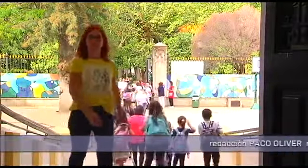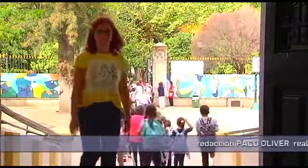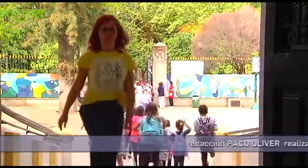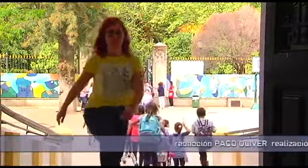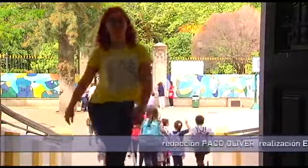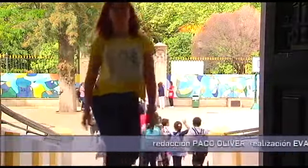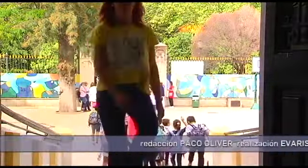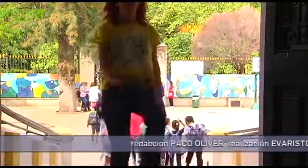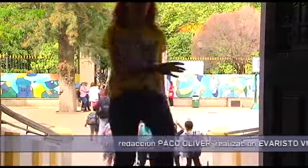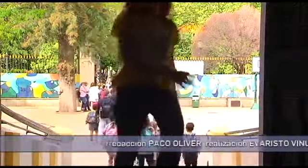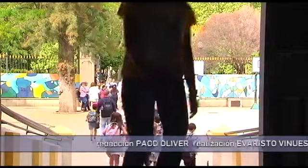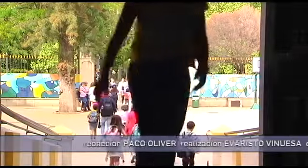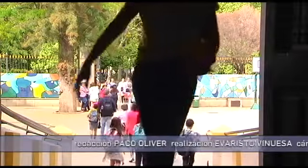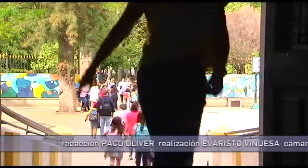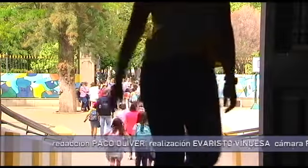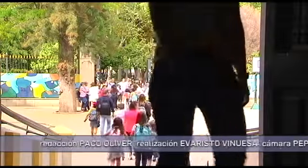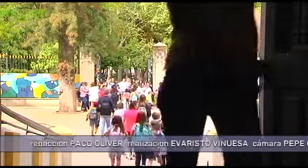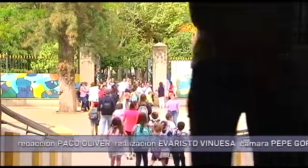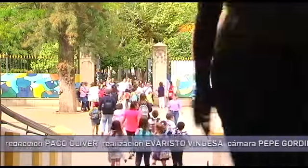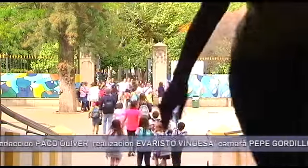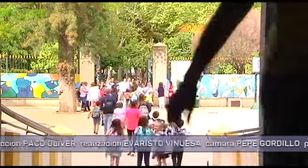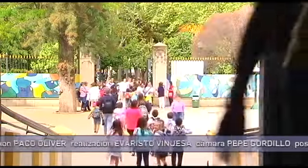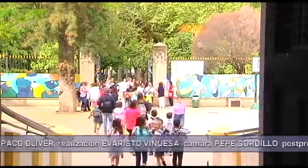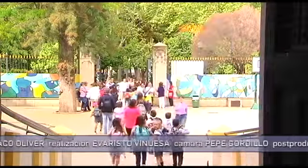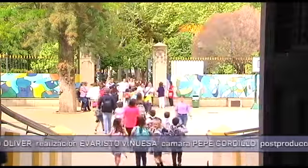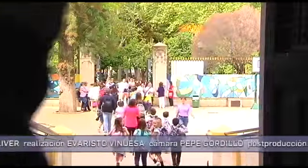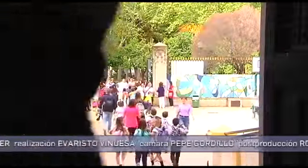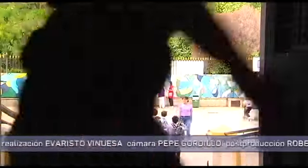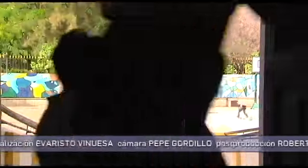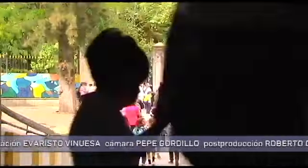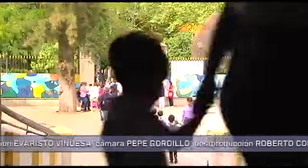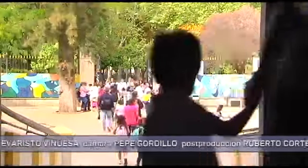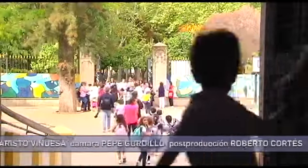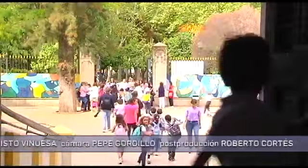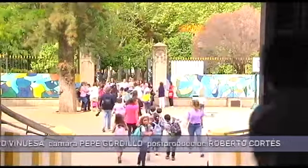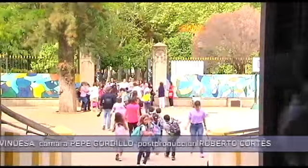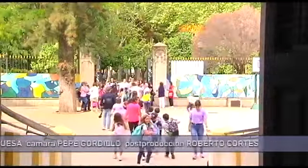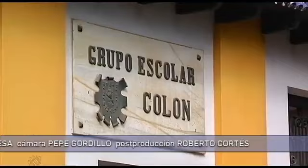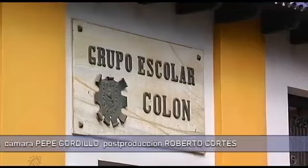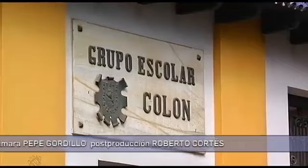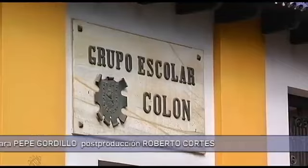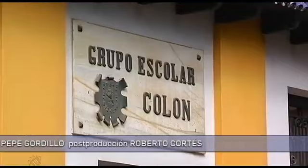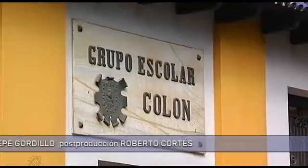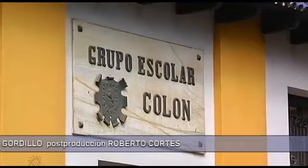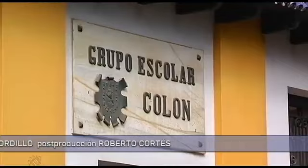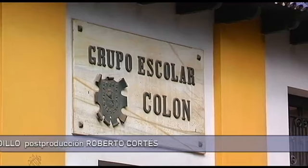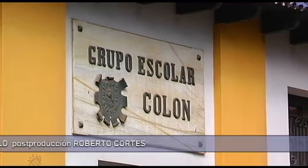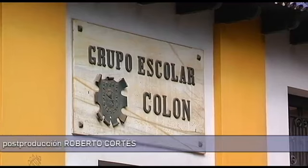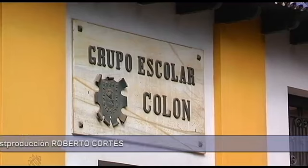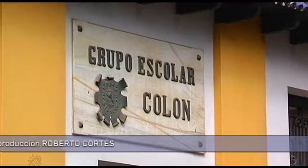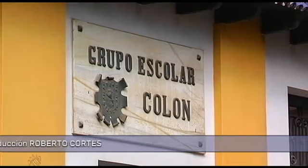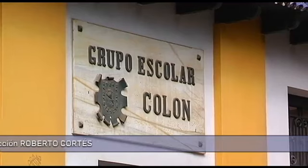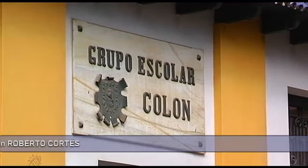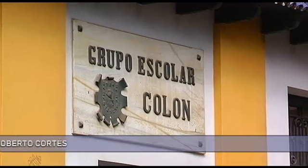¿Sabes qué? Yo solo con mis manos puedo Describir cómo es el vuelo de una paloma